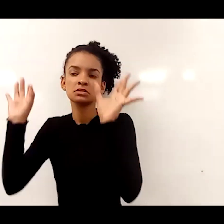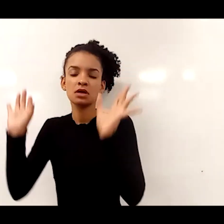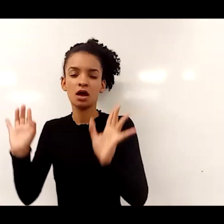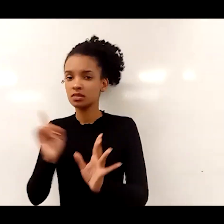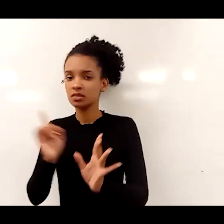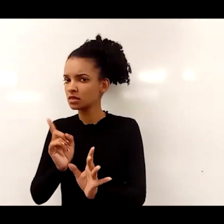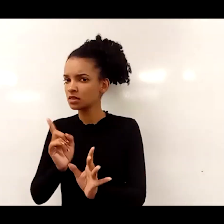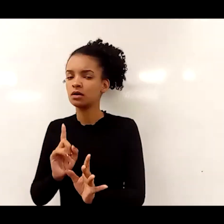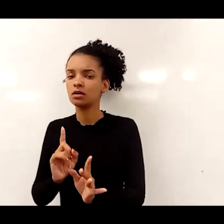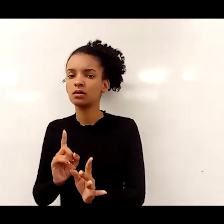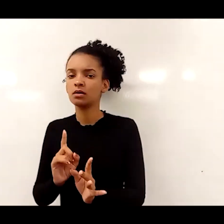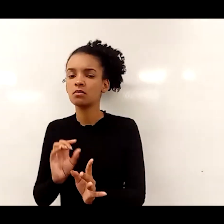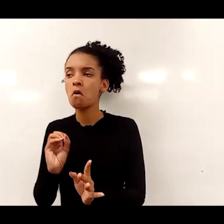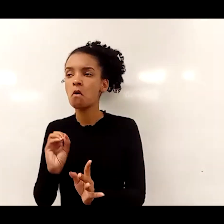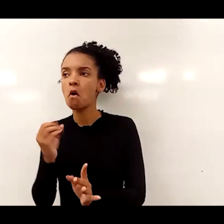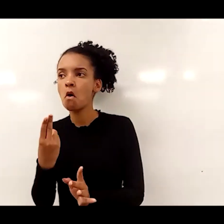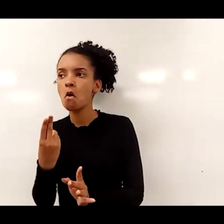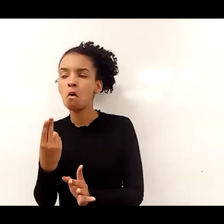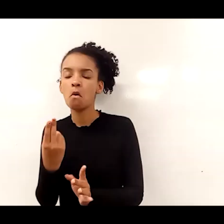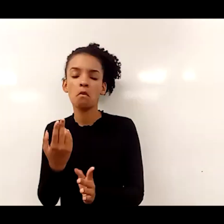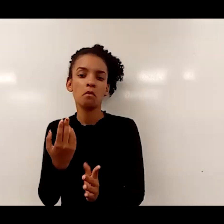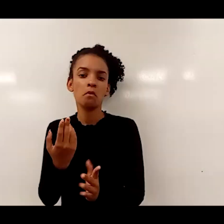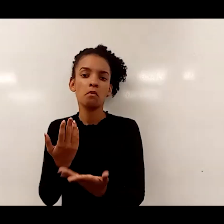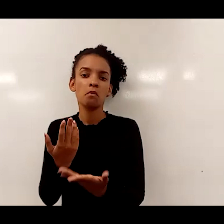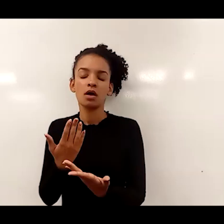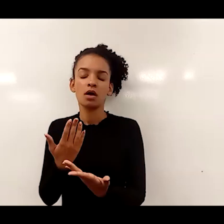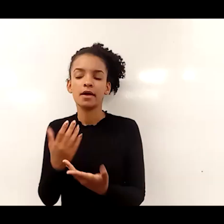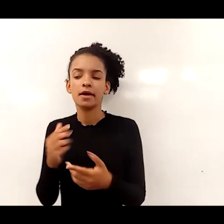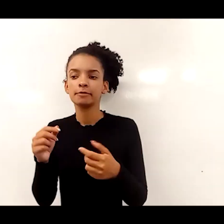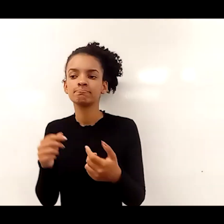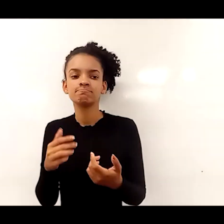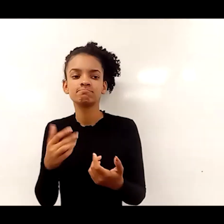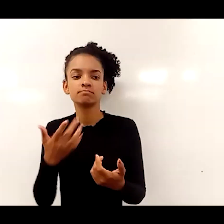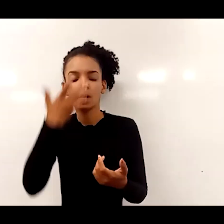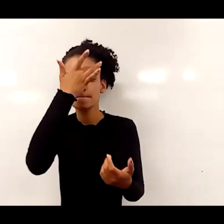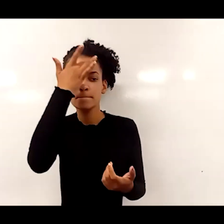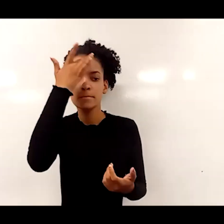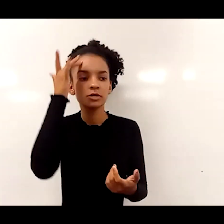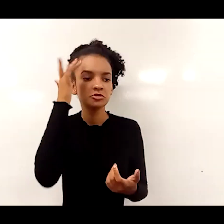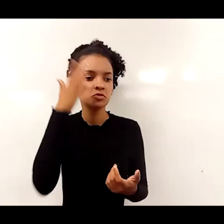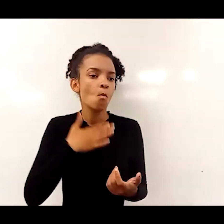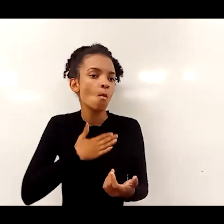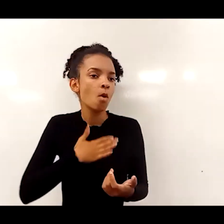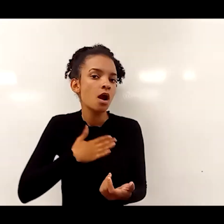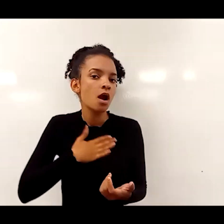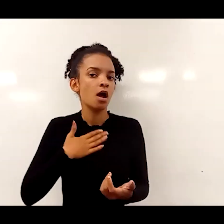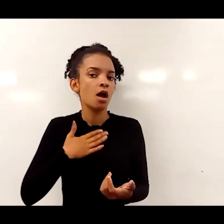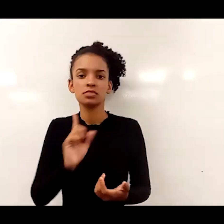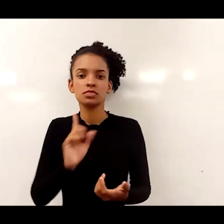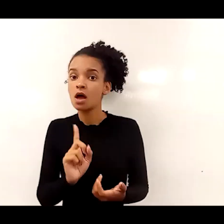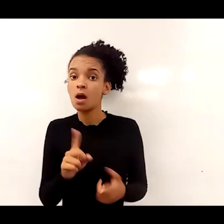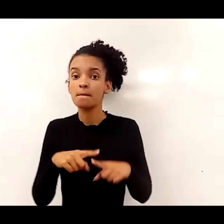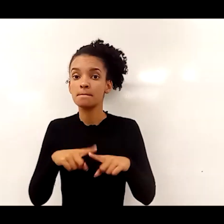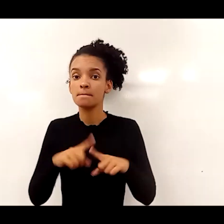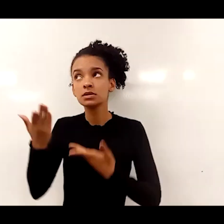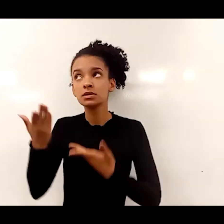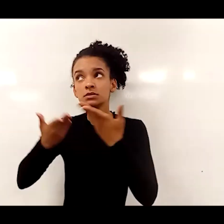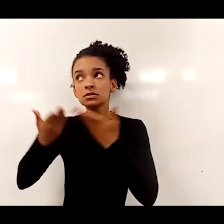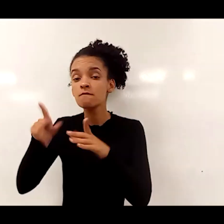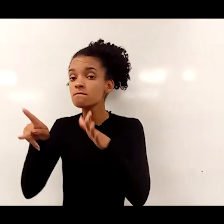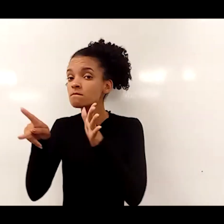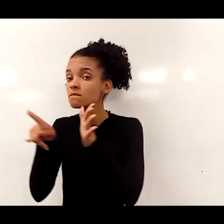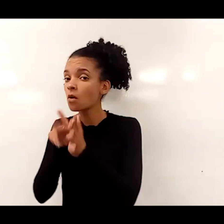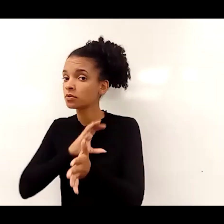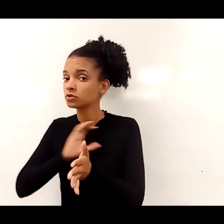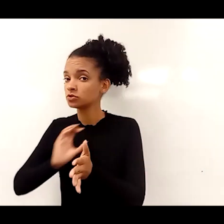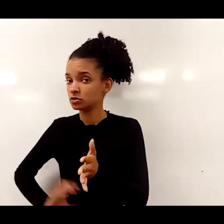agradar a homens, versículo 6, e como servos de Cristo, fazendo de coração a vontade de Deus.